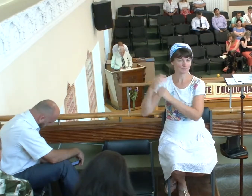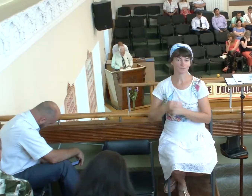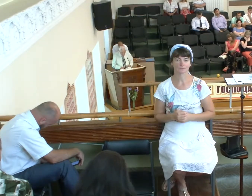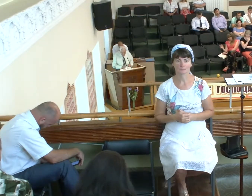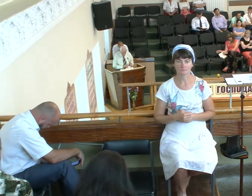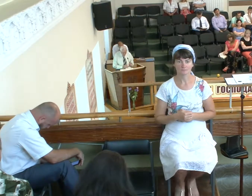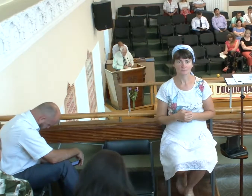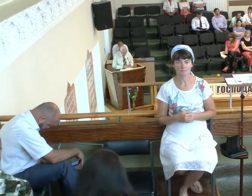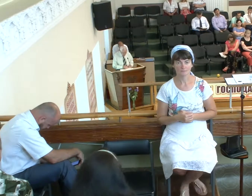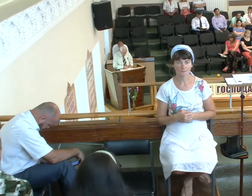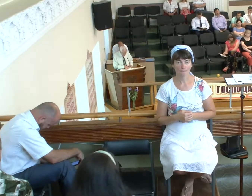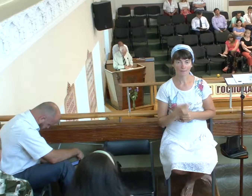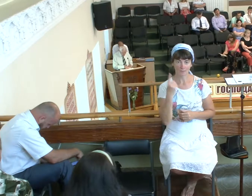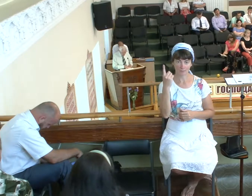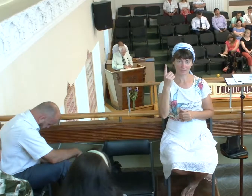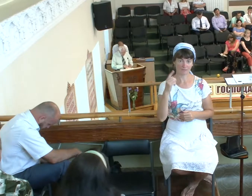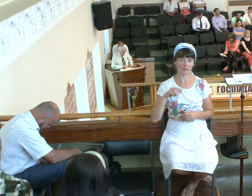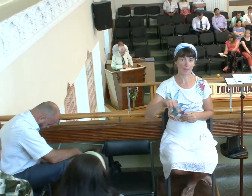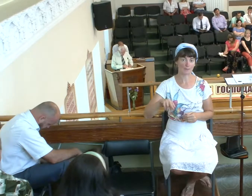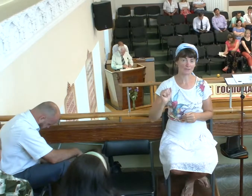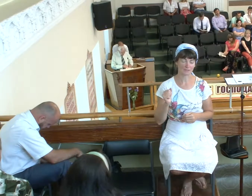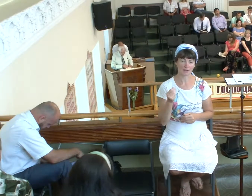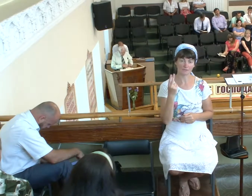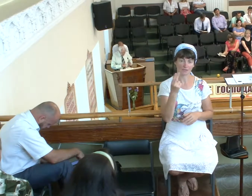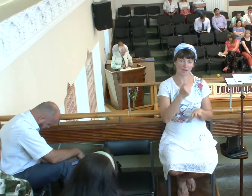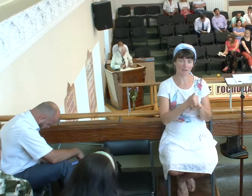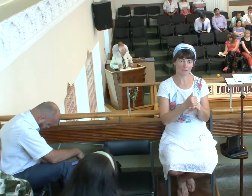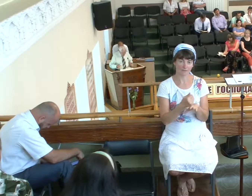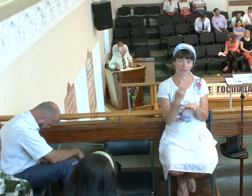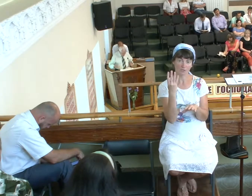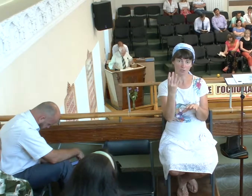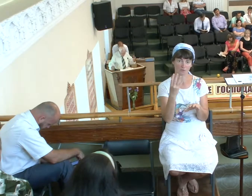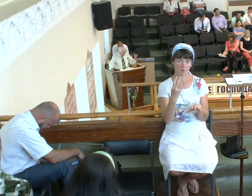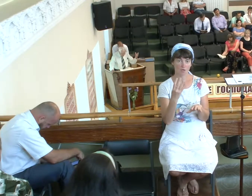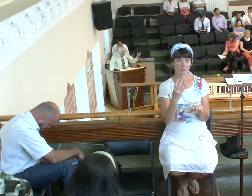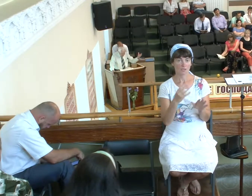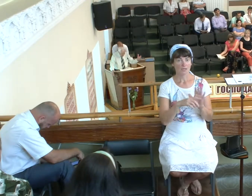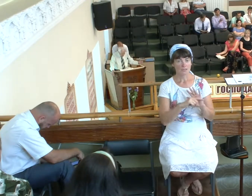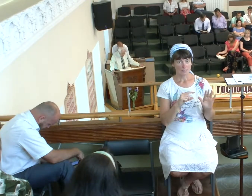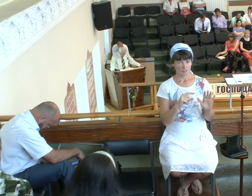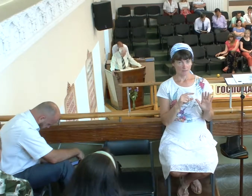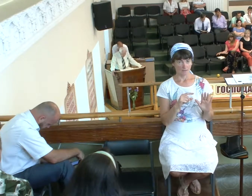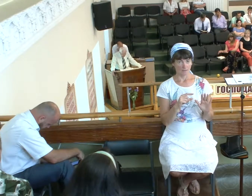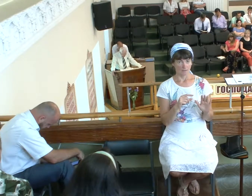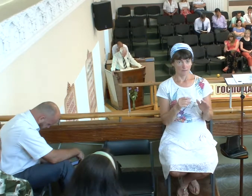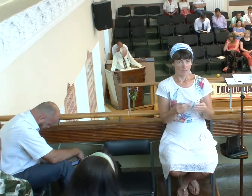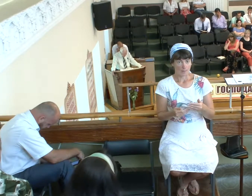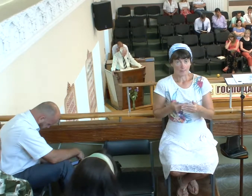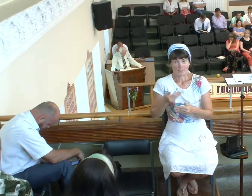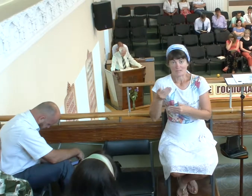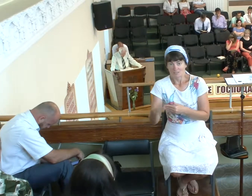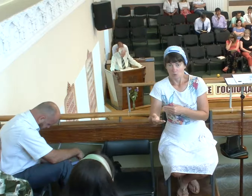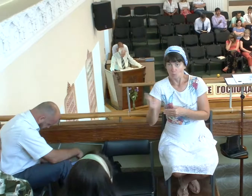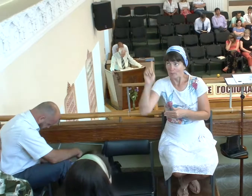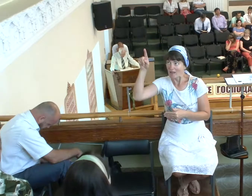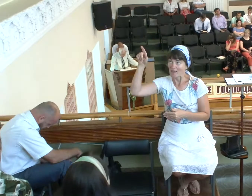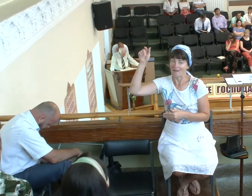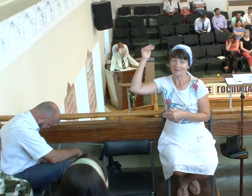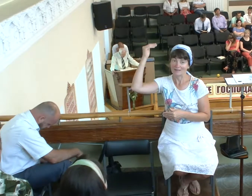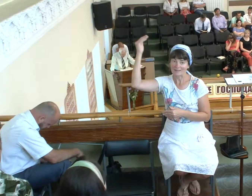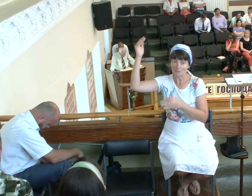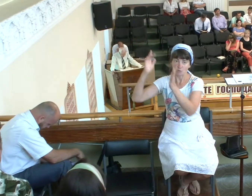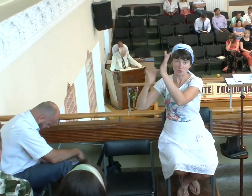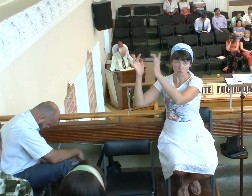4 стих, он называет Иисуса Христа камнем, приступая к Нему камню живому, человеком